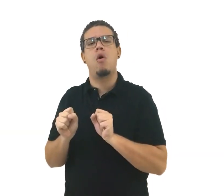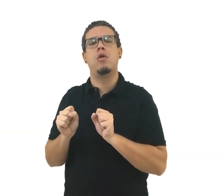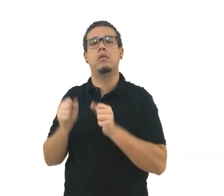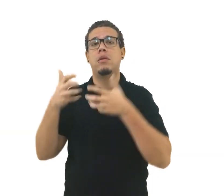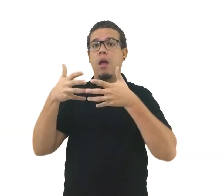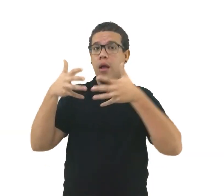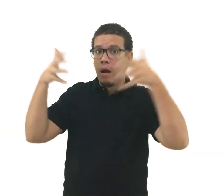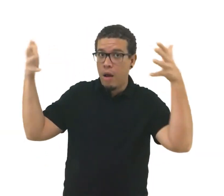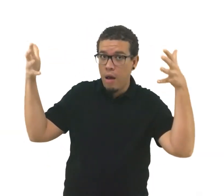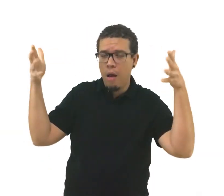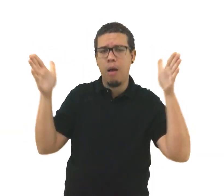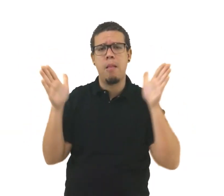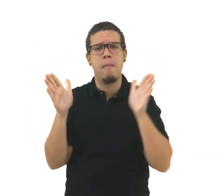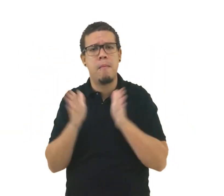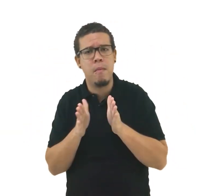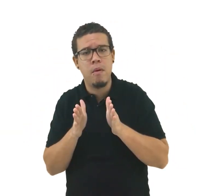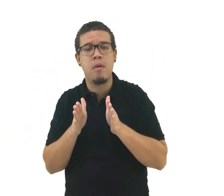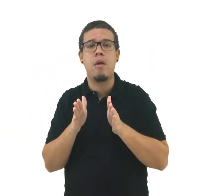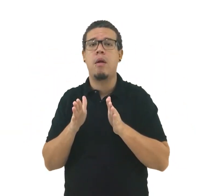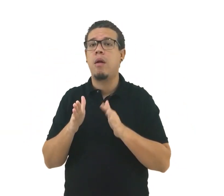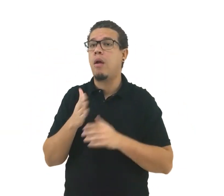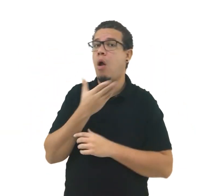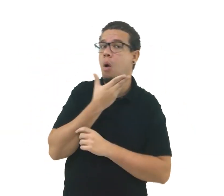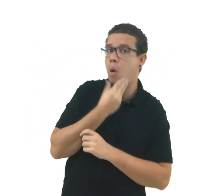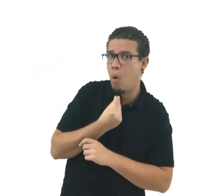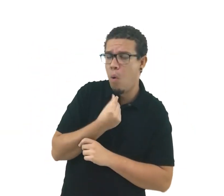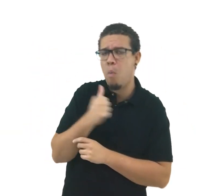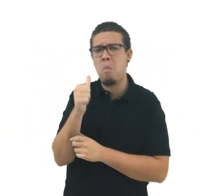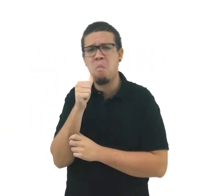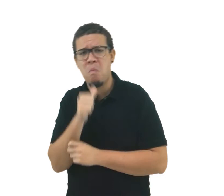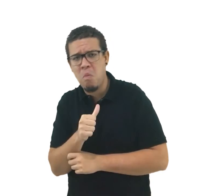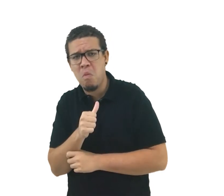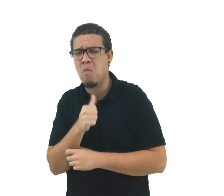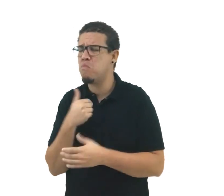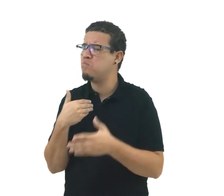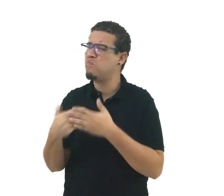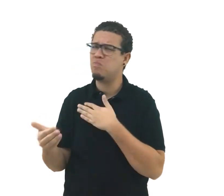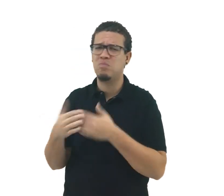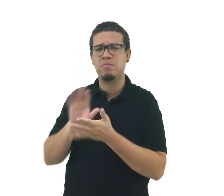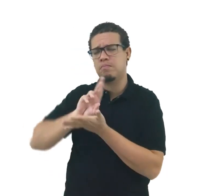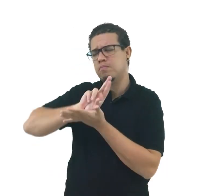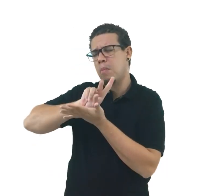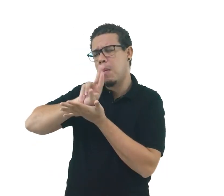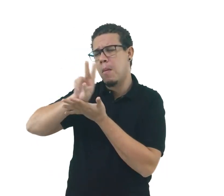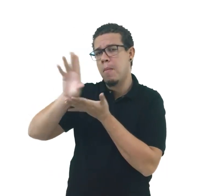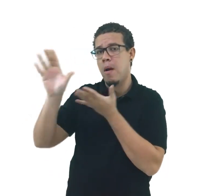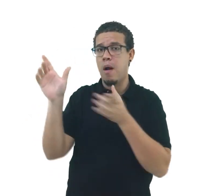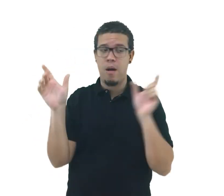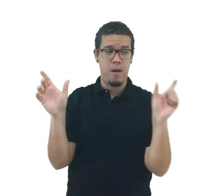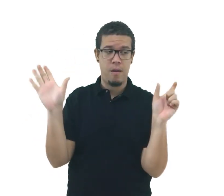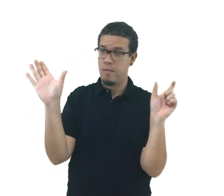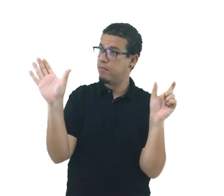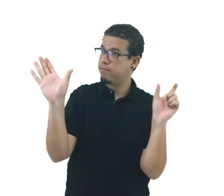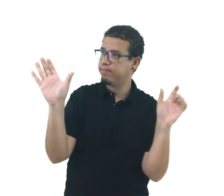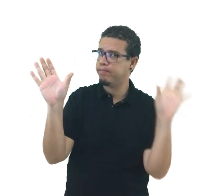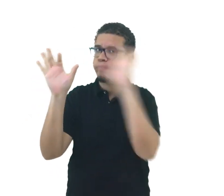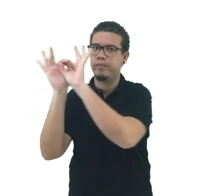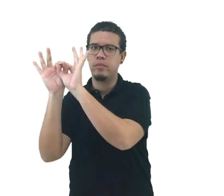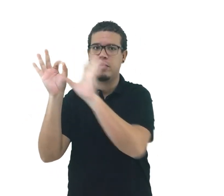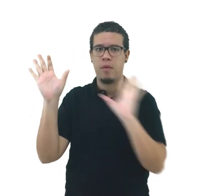Isto é o estudo da classificação, da origem, da flexão das palavras e dos processos de